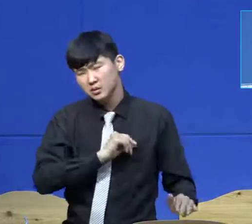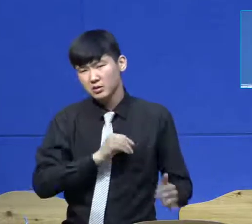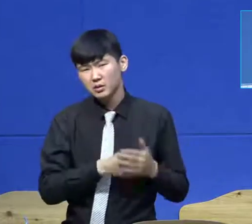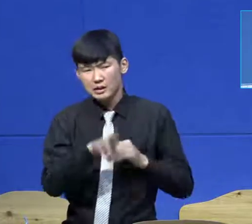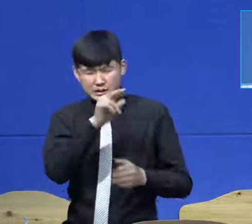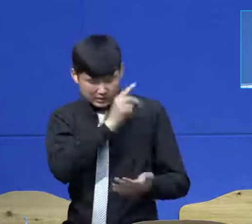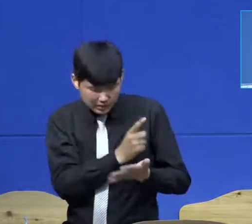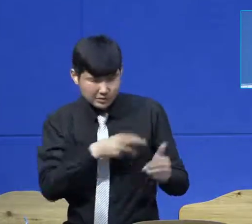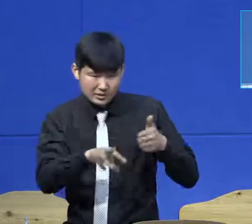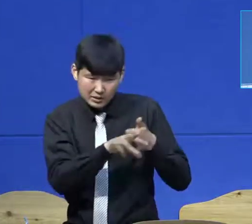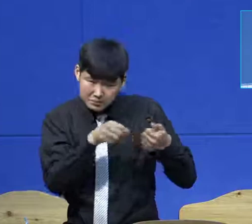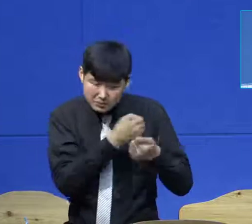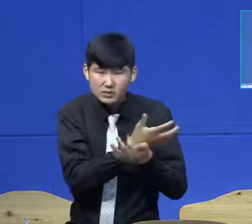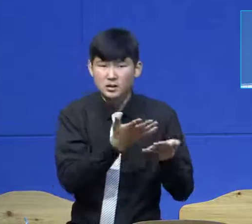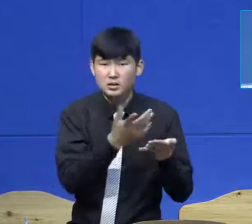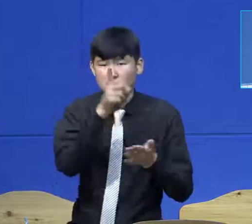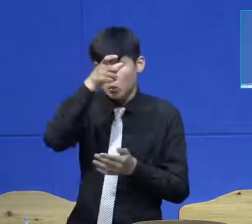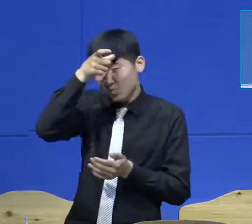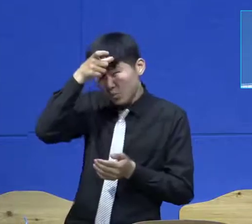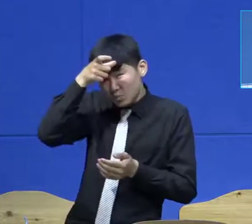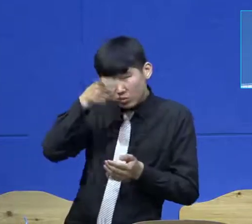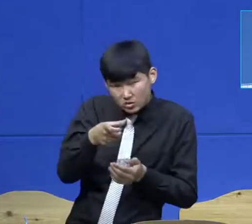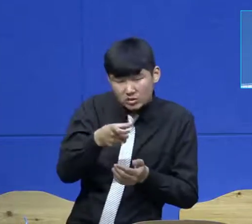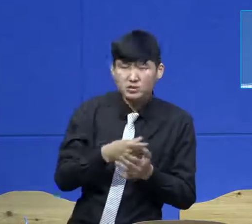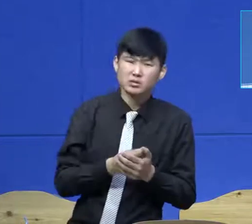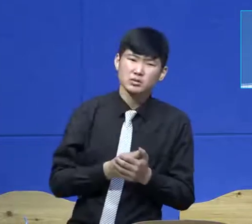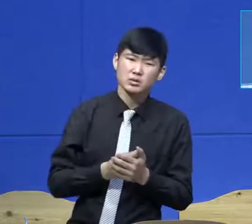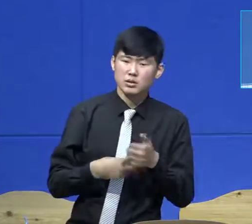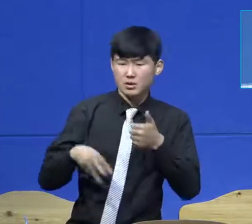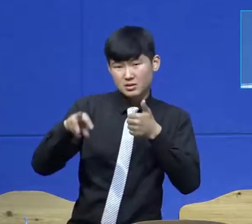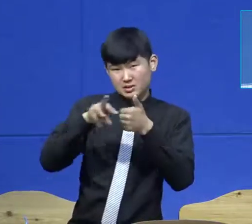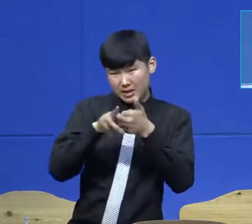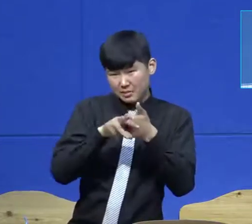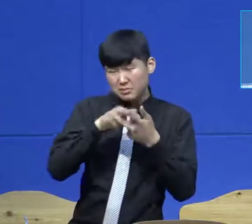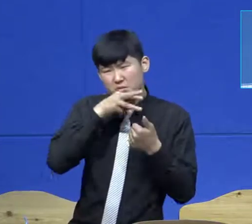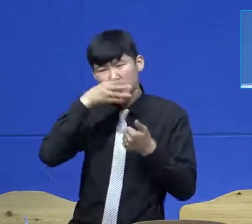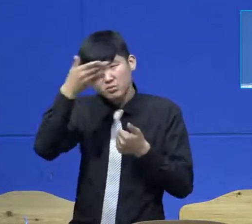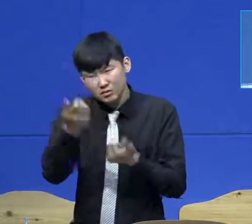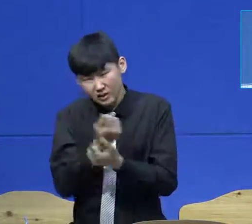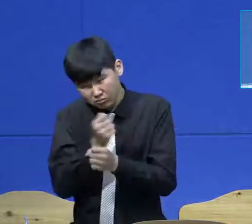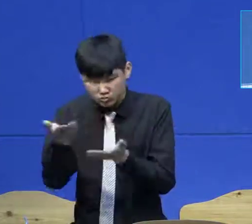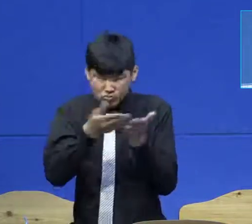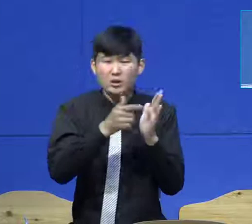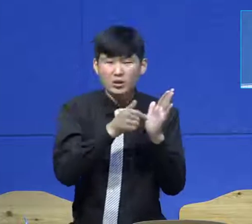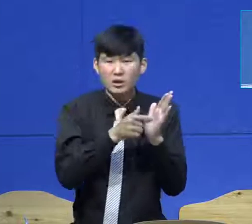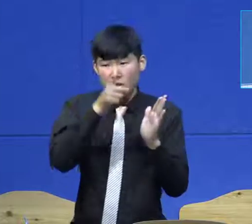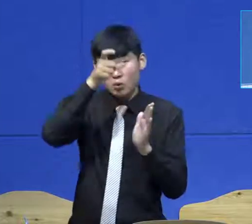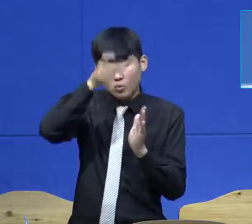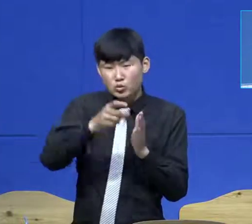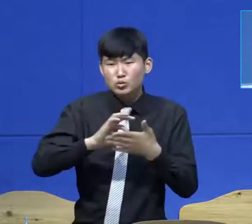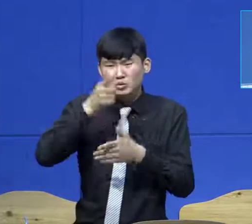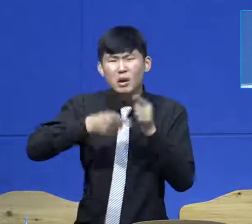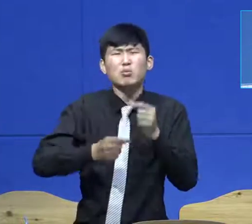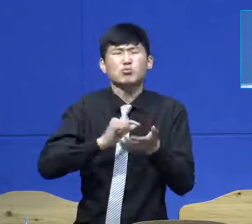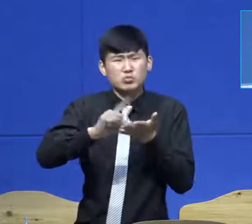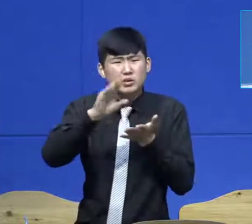яаж игээд сайн мэдээг тарааж нэг хүнийгч болов сайн мэдээ дуулгаж аврал хүрэх хэрэгтэй. Нэг хүнээс үс ямар үнэтэй вэ